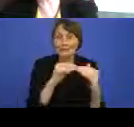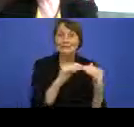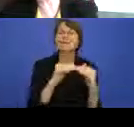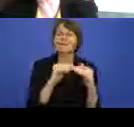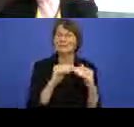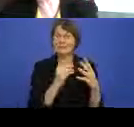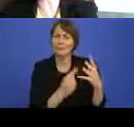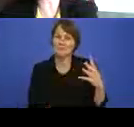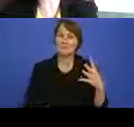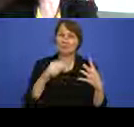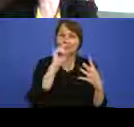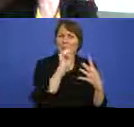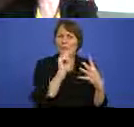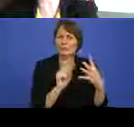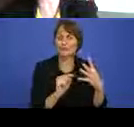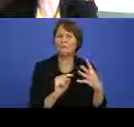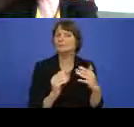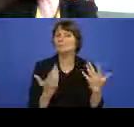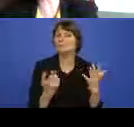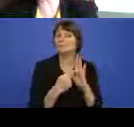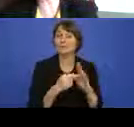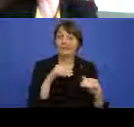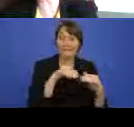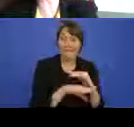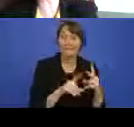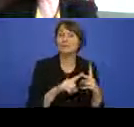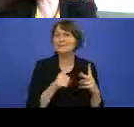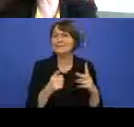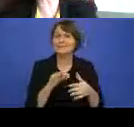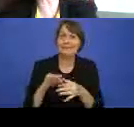l'accès et à l'inclusivité,